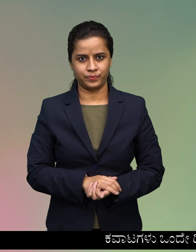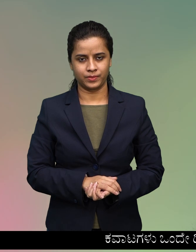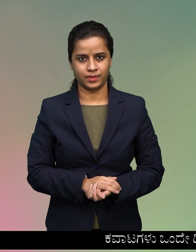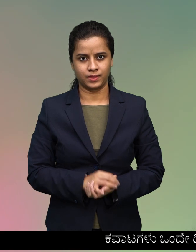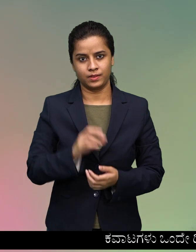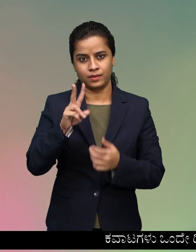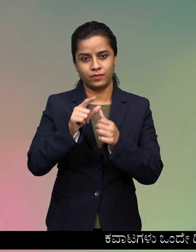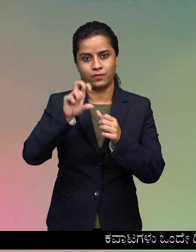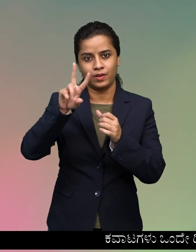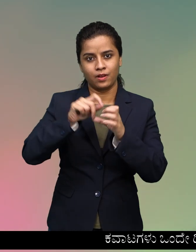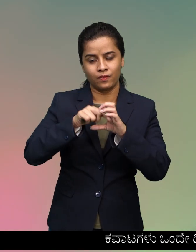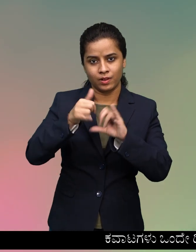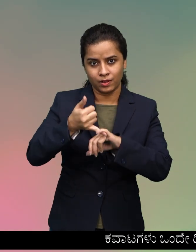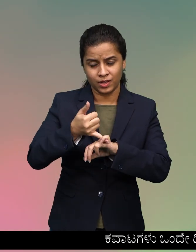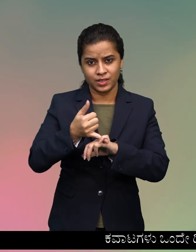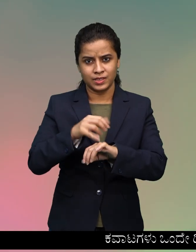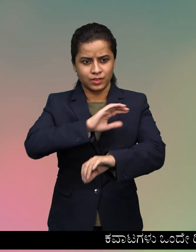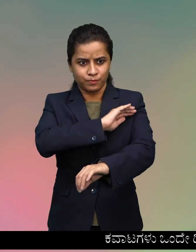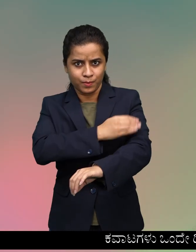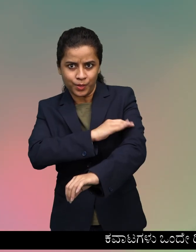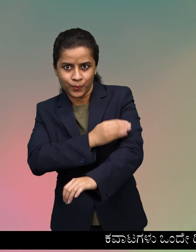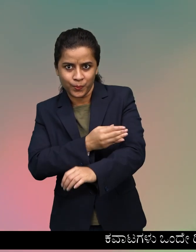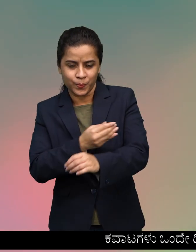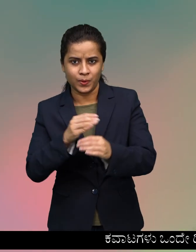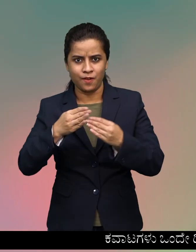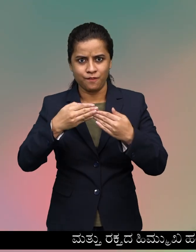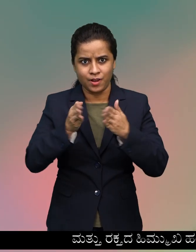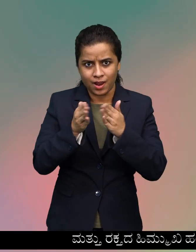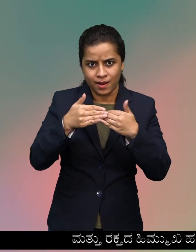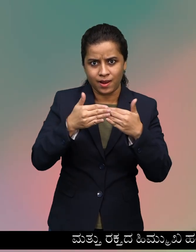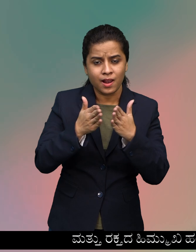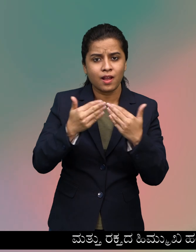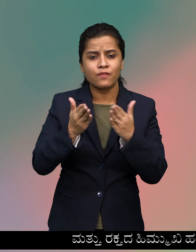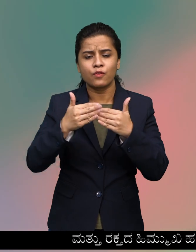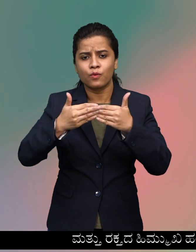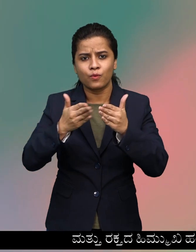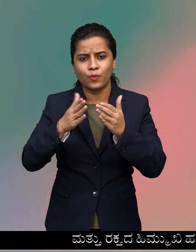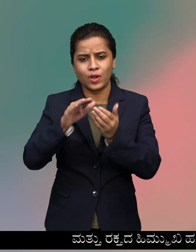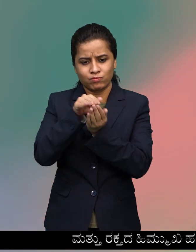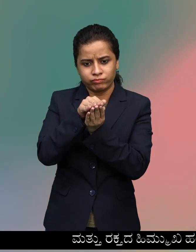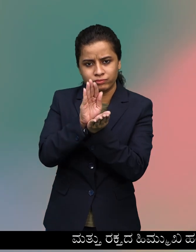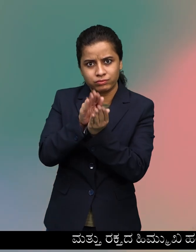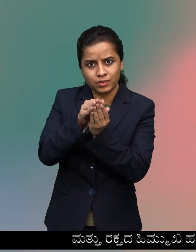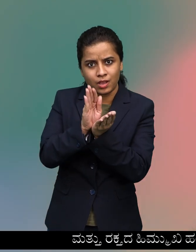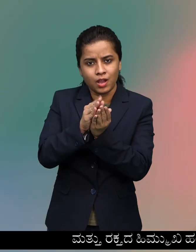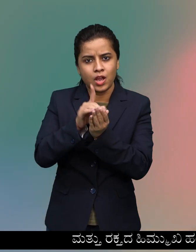ಕವಾಟಗಳು ಒಂದೇ ದಿಕ್ಕಿನಲ್ಲಿ ರಕ್ತದ ಹರಿವನ್ನು ನಿಯಂತ್ರಿಸುವ ಮತ್ತು ರಕ್ತದ ಹಿಮ್ಮುಖ ಹರಿವನ್ನು ತಡೆಯುವ